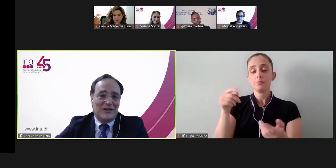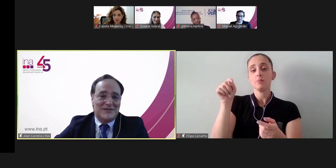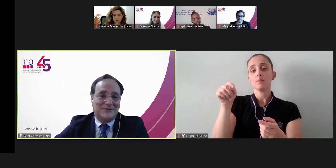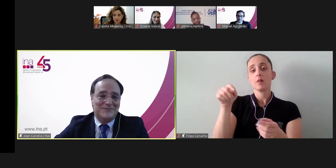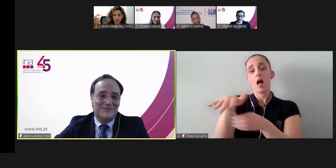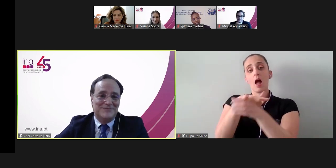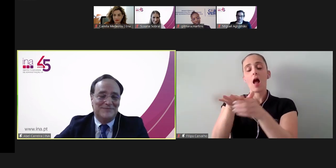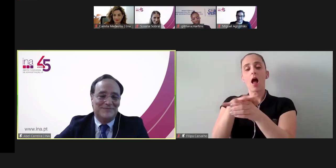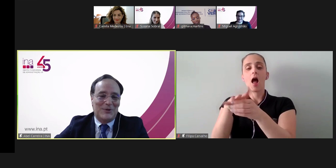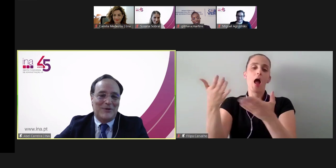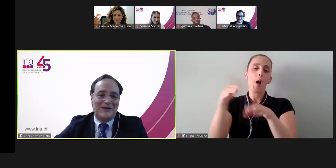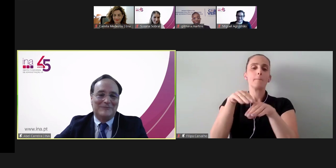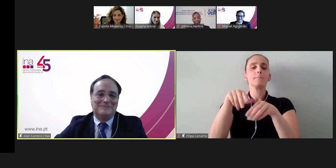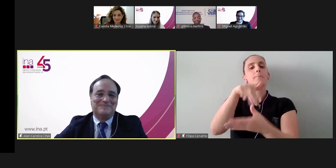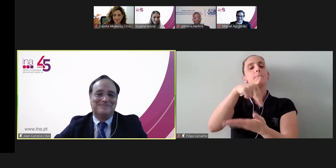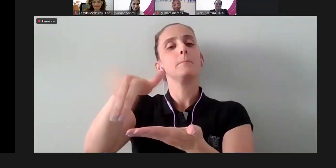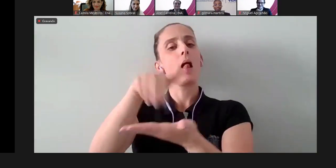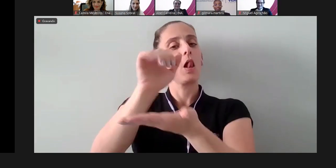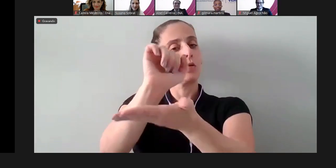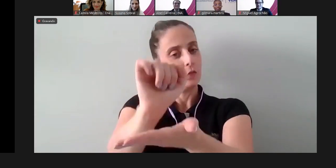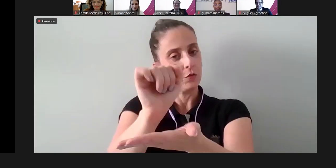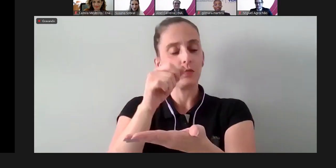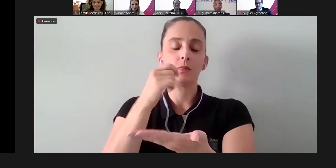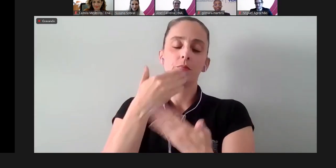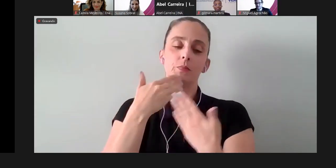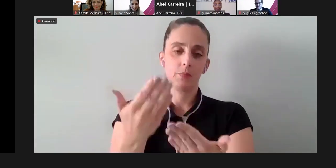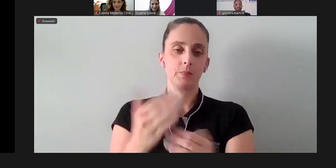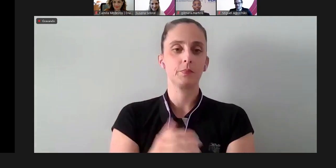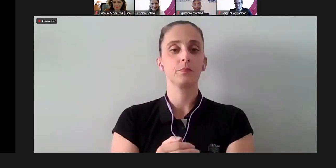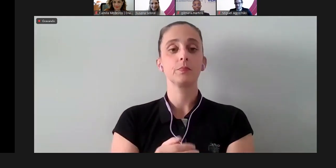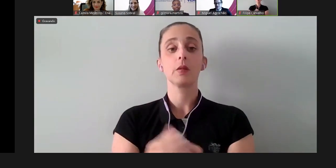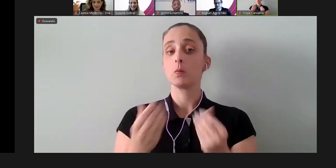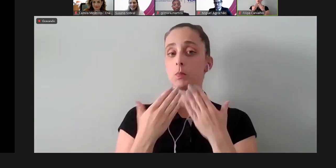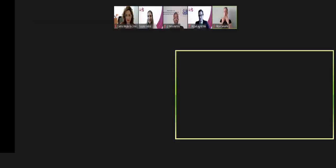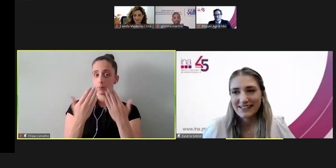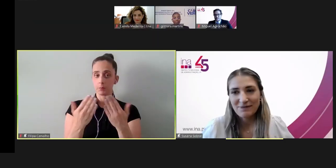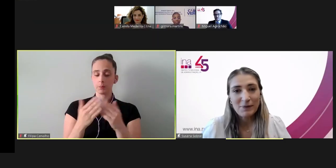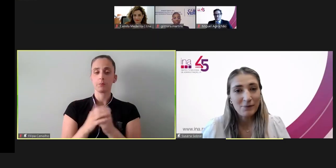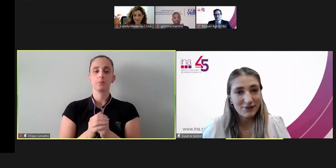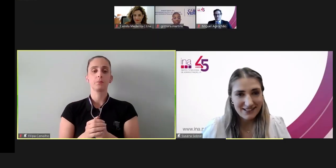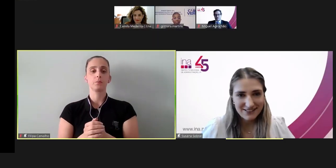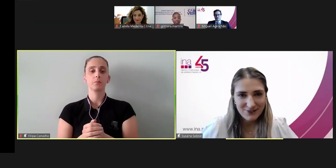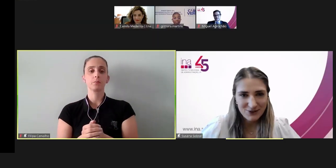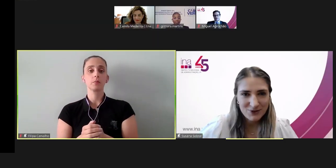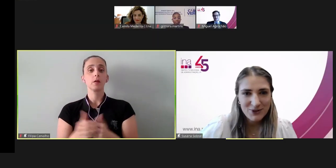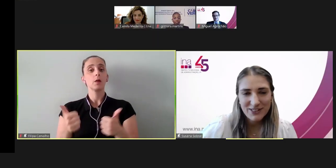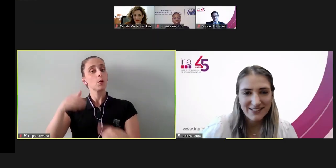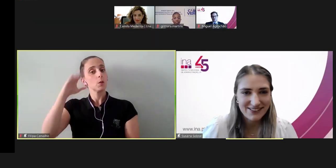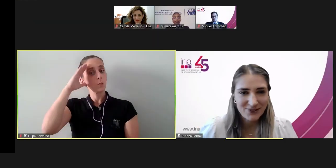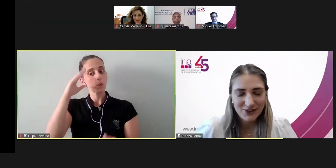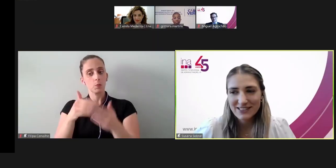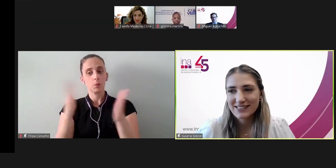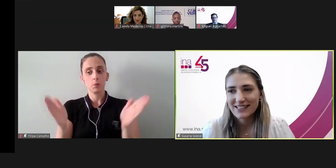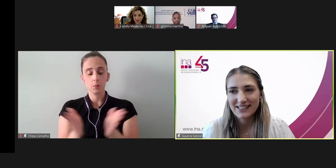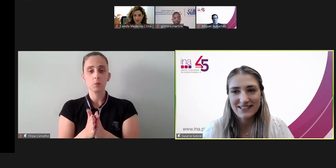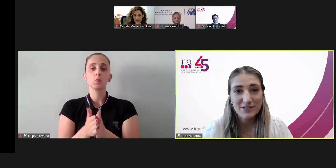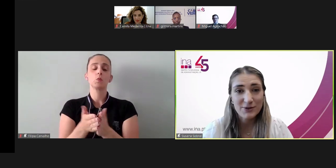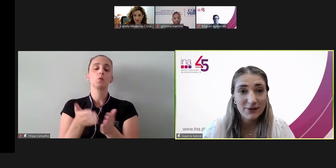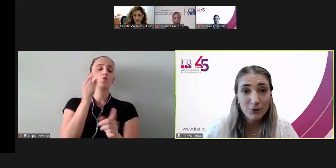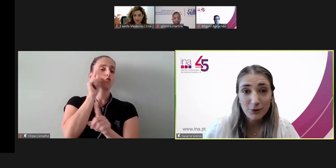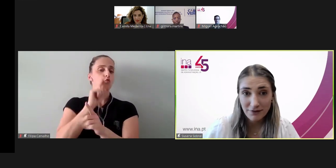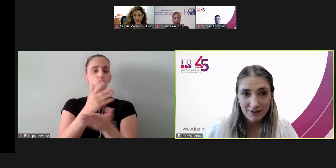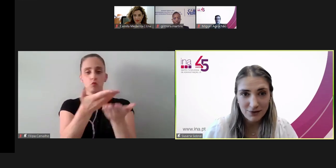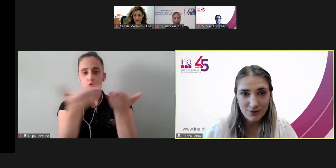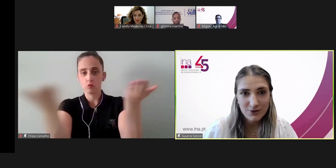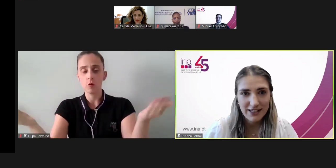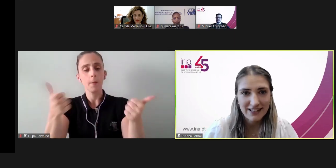o palco é seu. Obrigado. Muito obrigada. Boa tarde a todos e a todas. Sejam